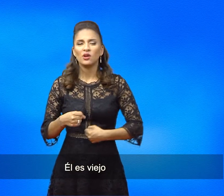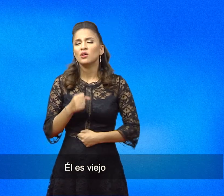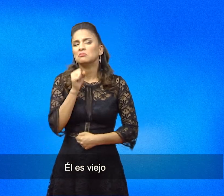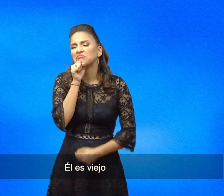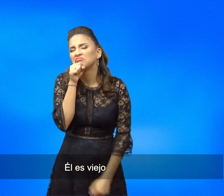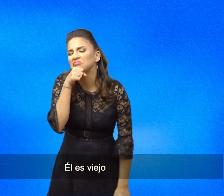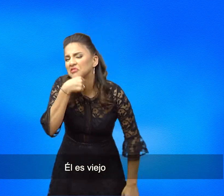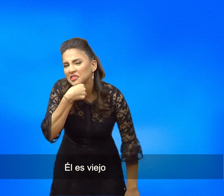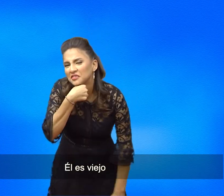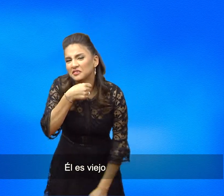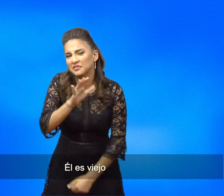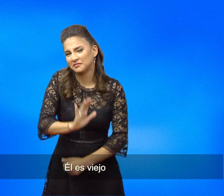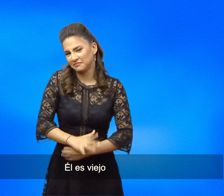él es viejo